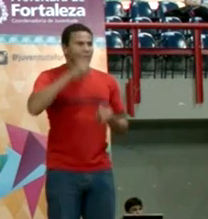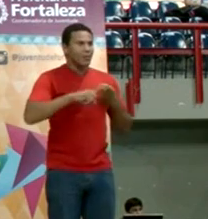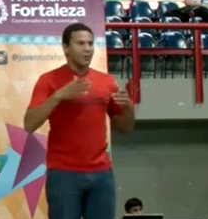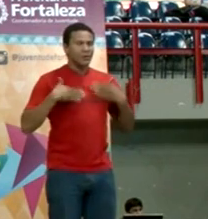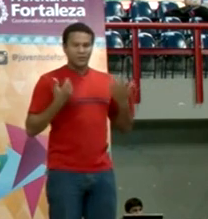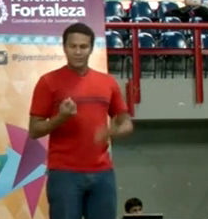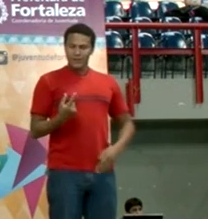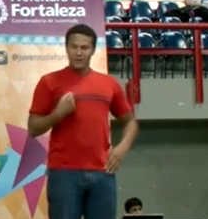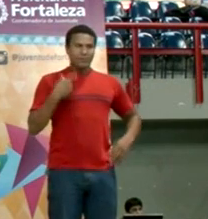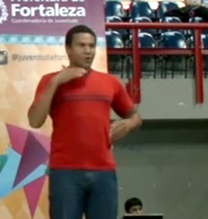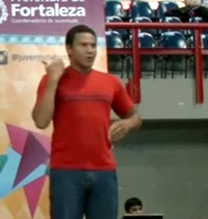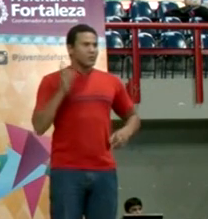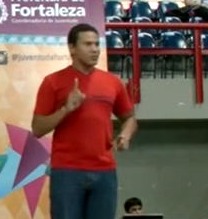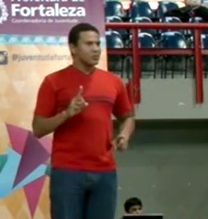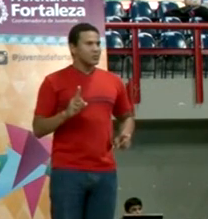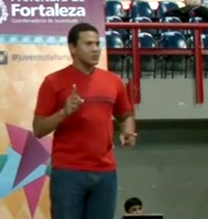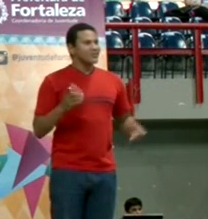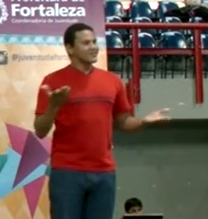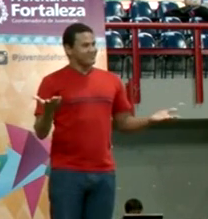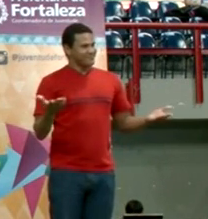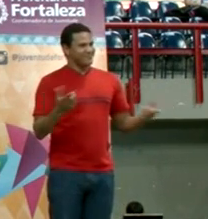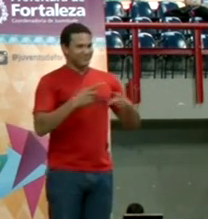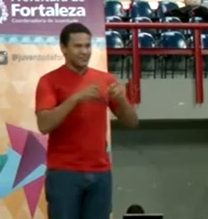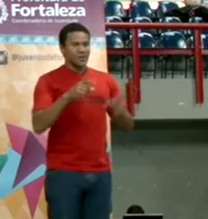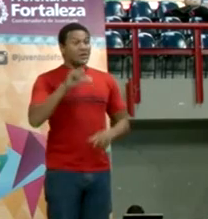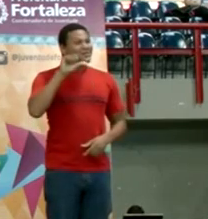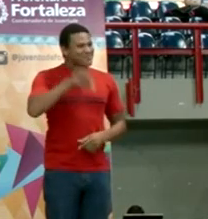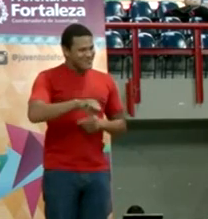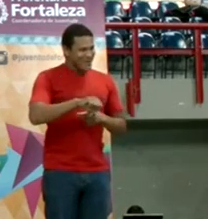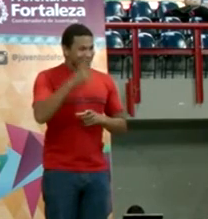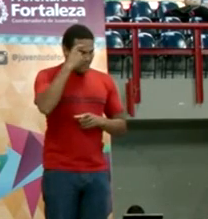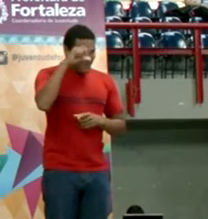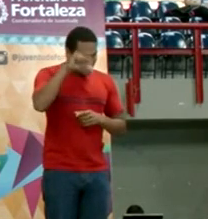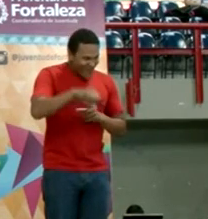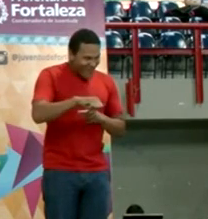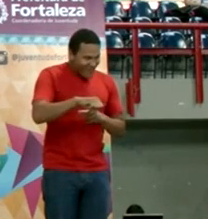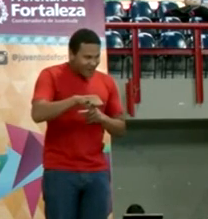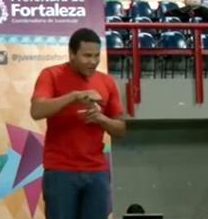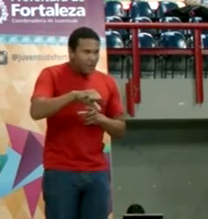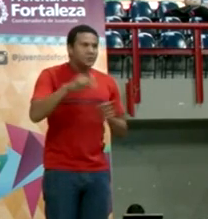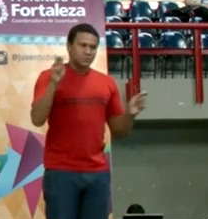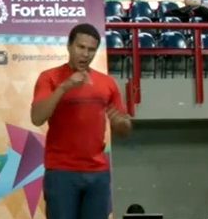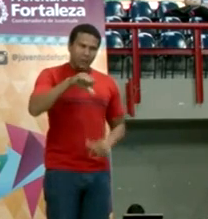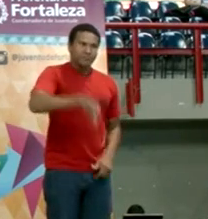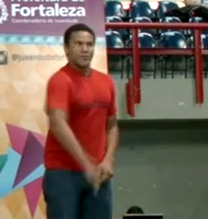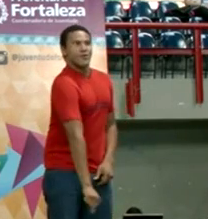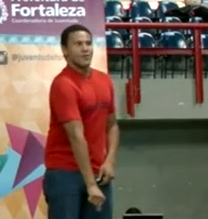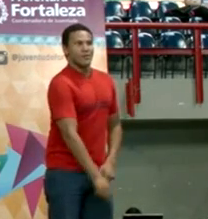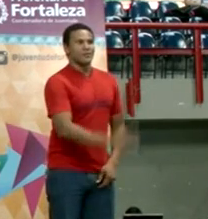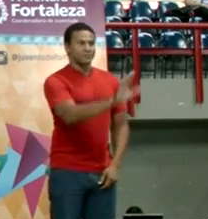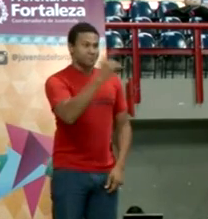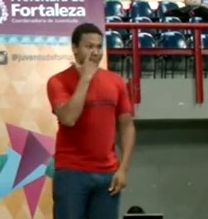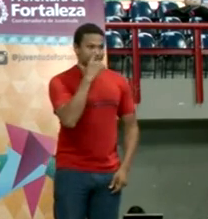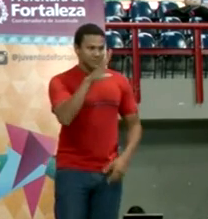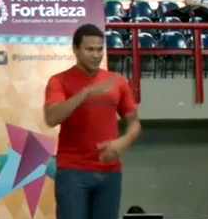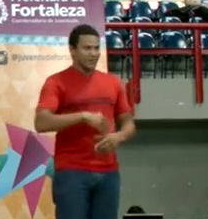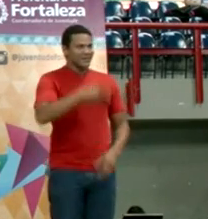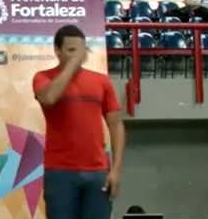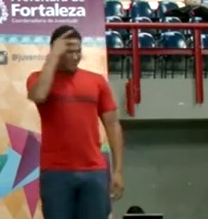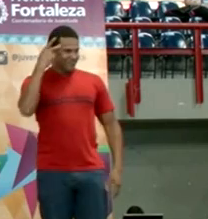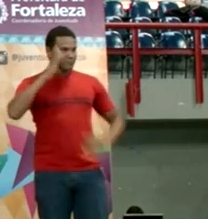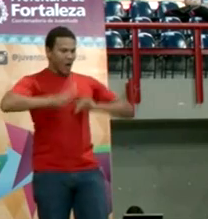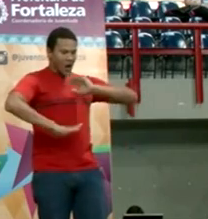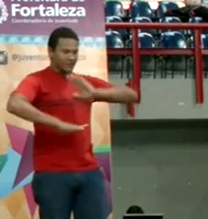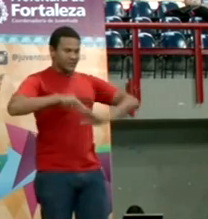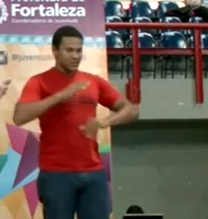Pior é que, nada que está pior, não reclame porque pode piorar. O elemento profissional que errou a